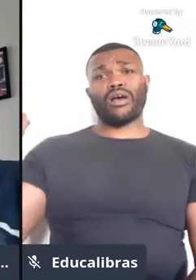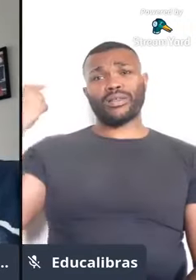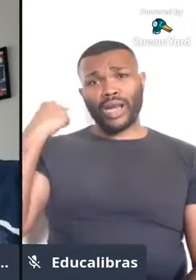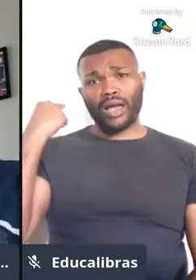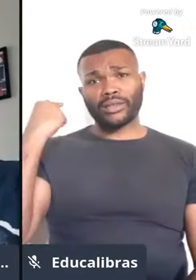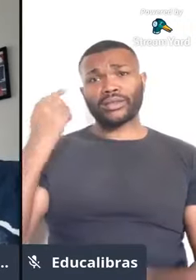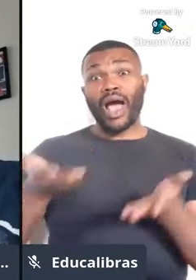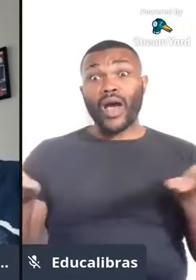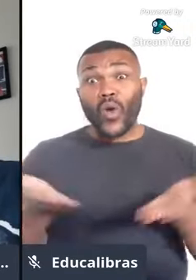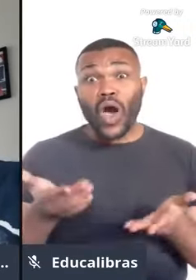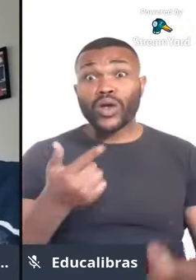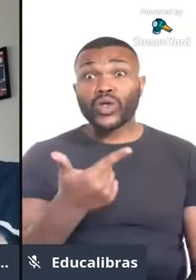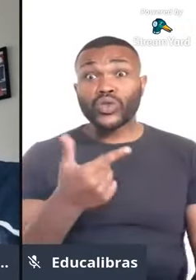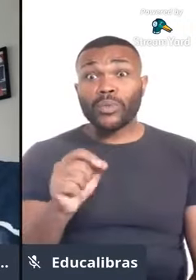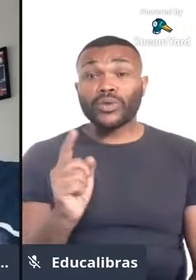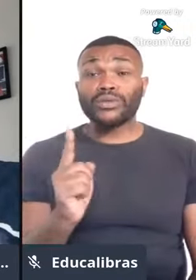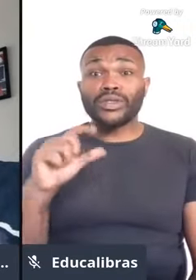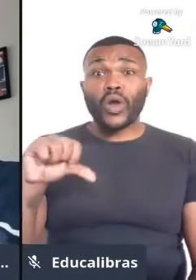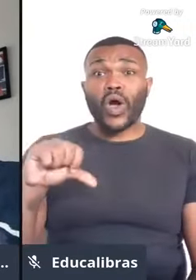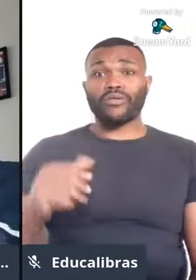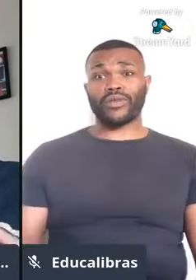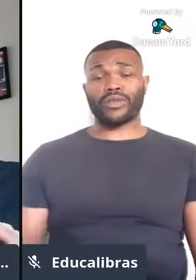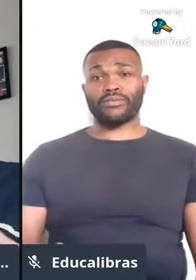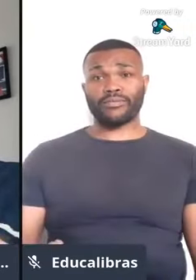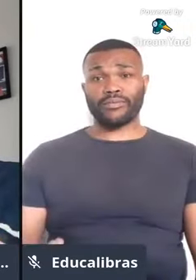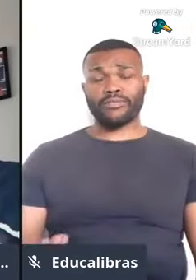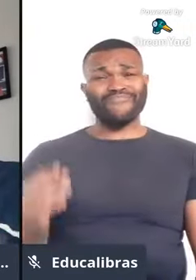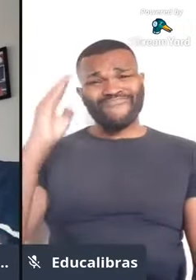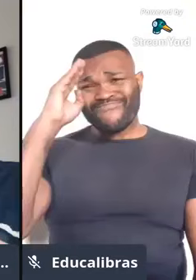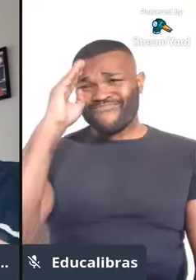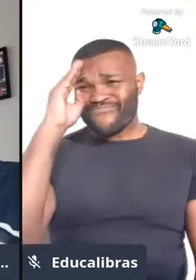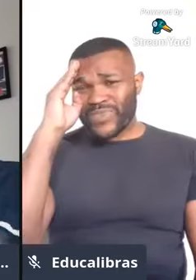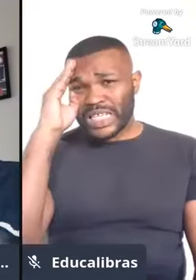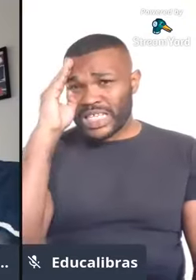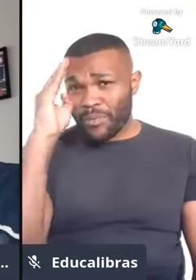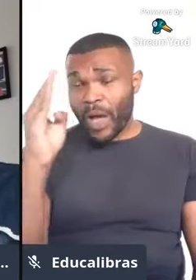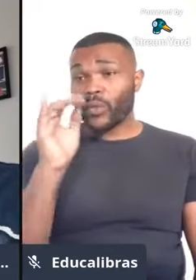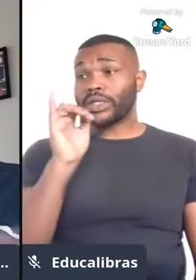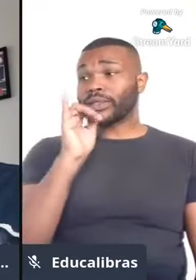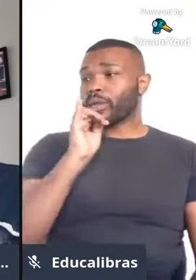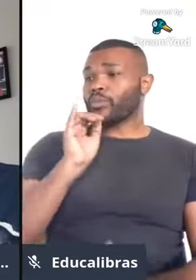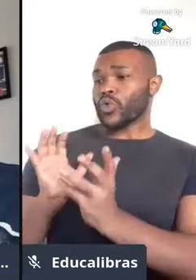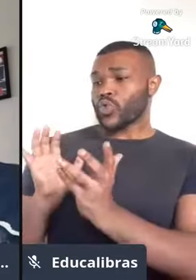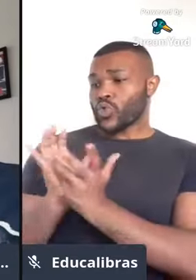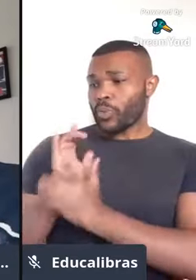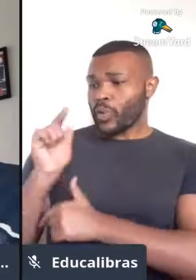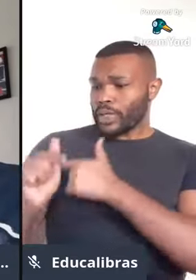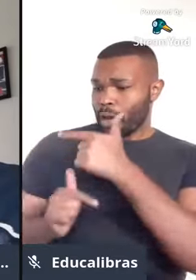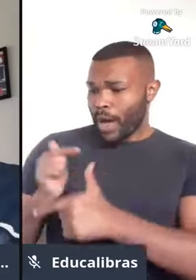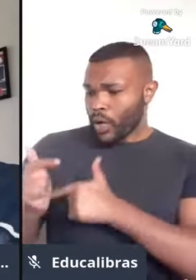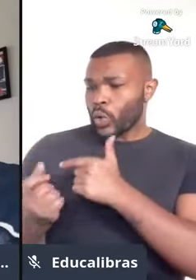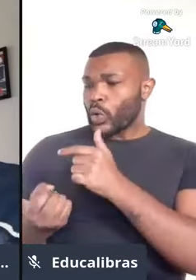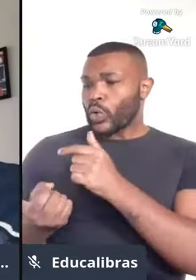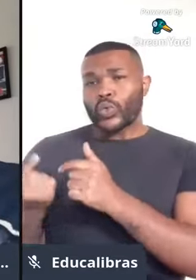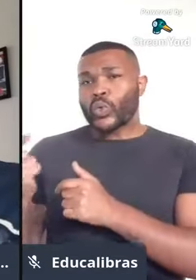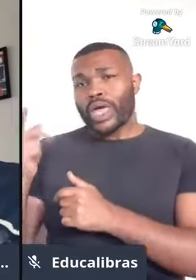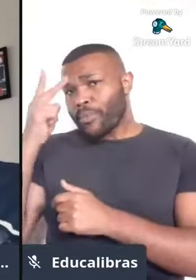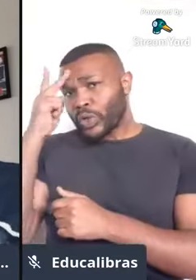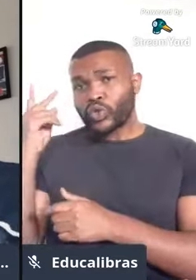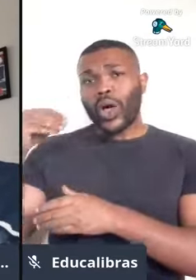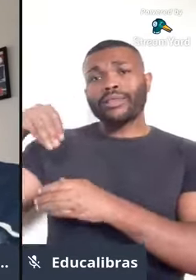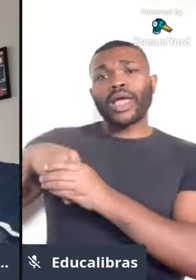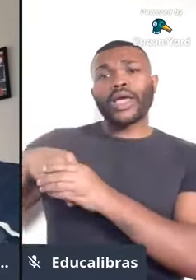2019. O ponto principal é que você não tem nas redações uma pessoa que cria essa ruptura, né?